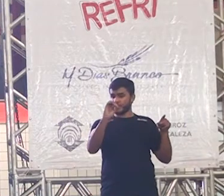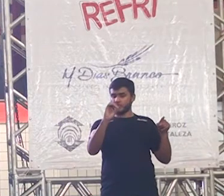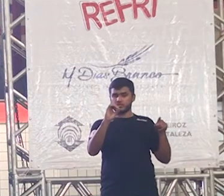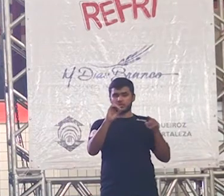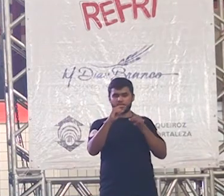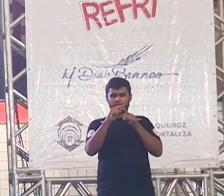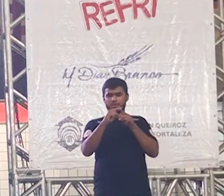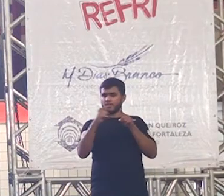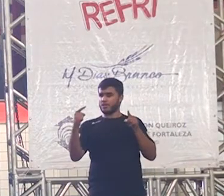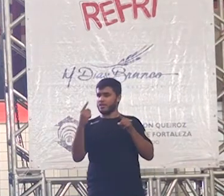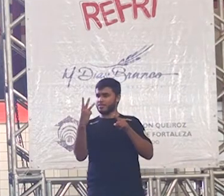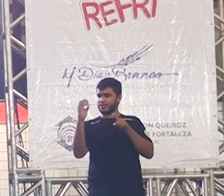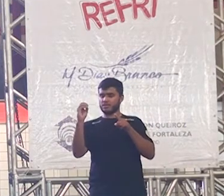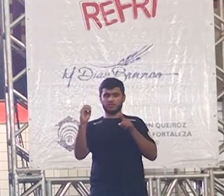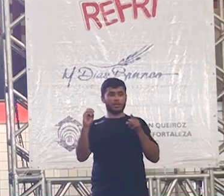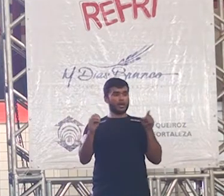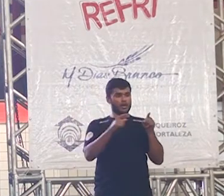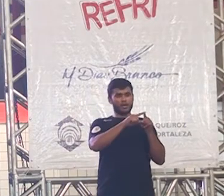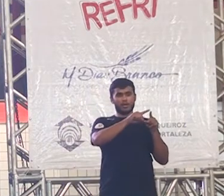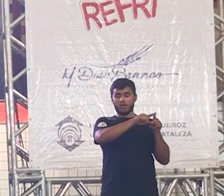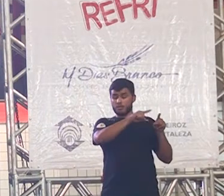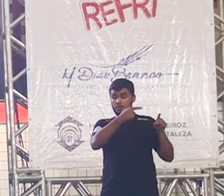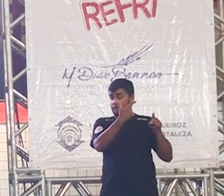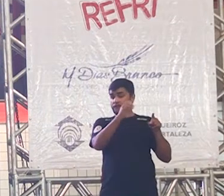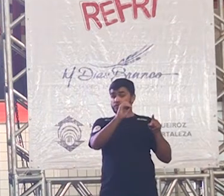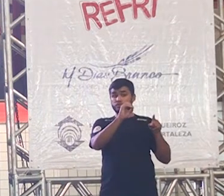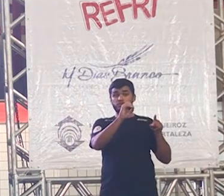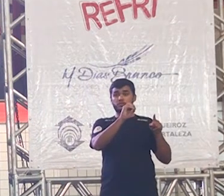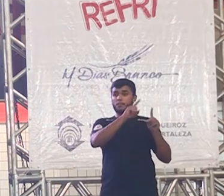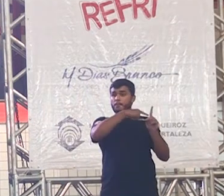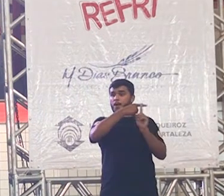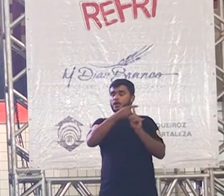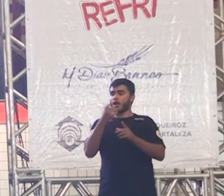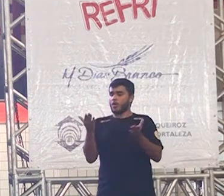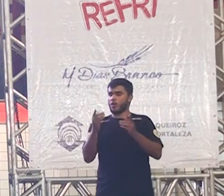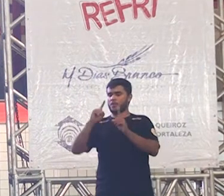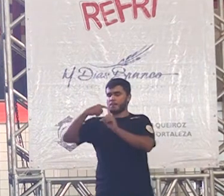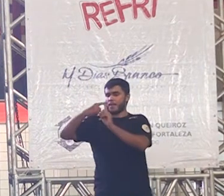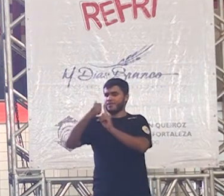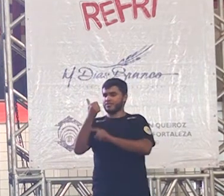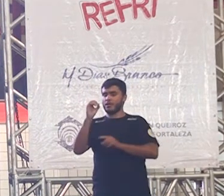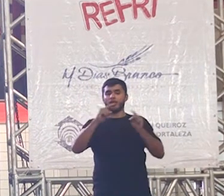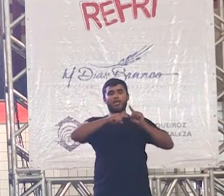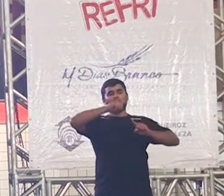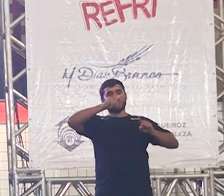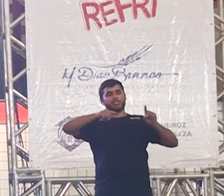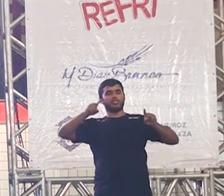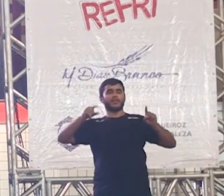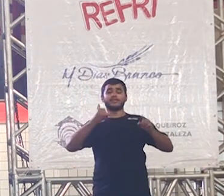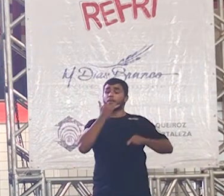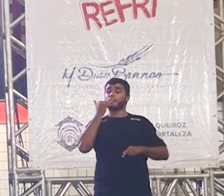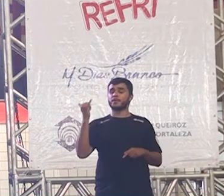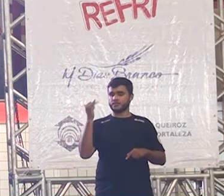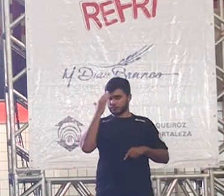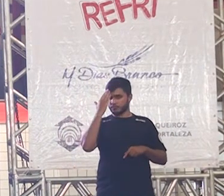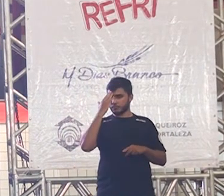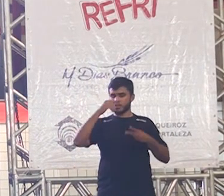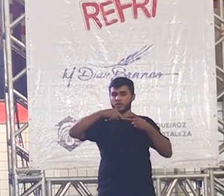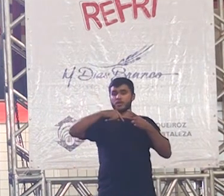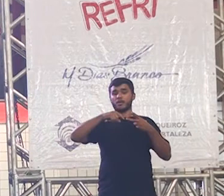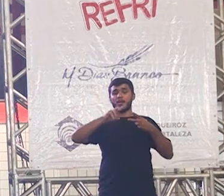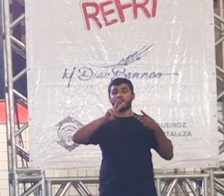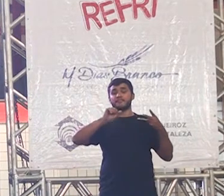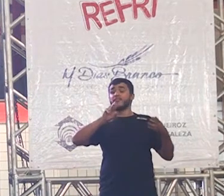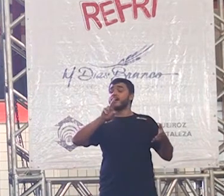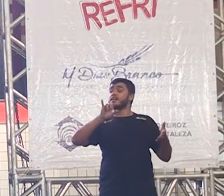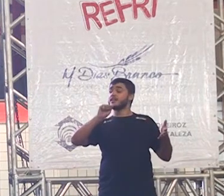aumentando de 10 metros por segundo a cada segundo. O que é isso? É a aceleração. A velocidade está variando